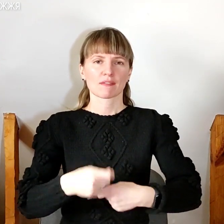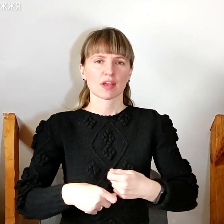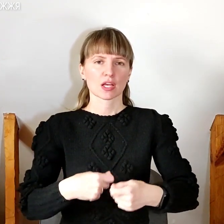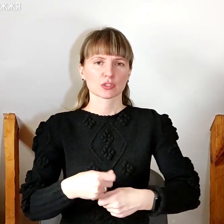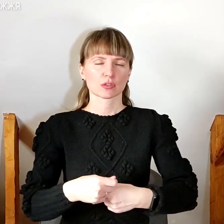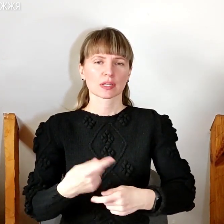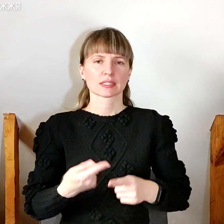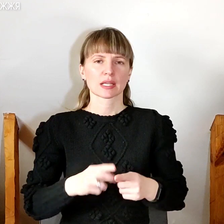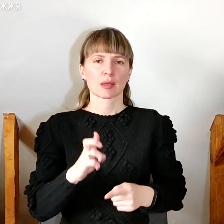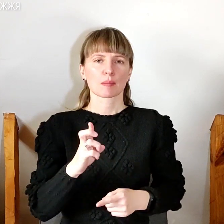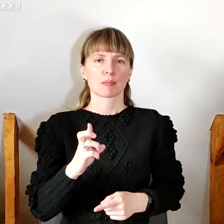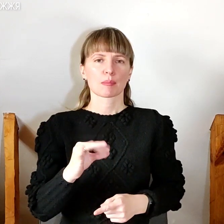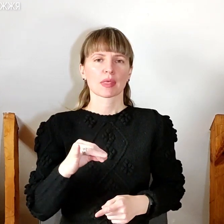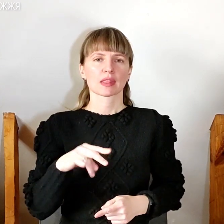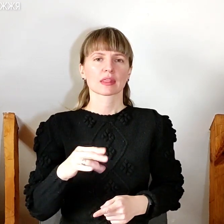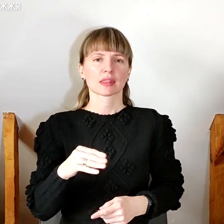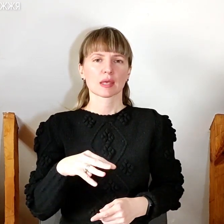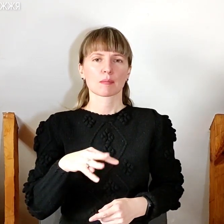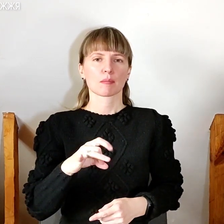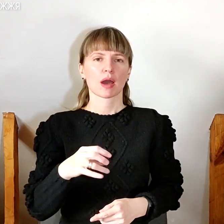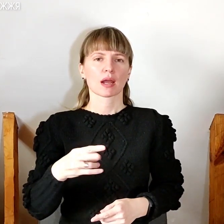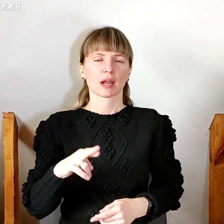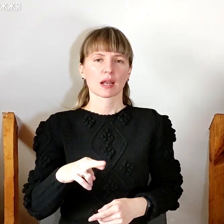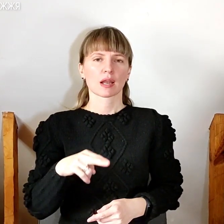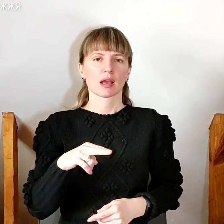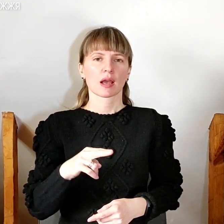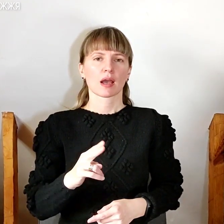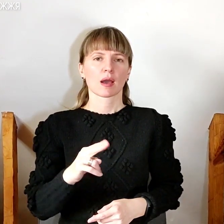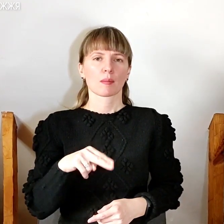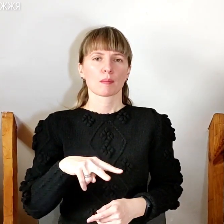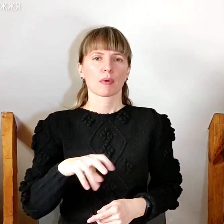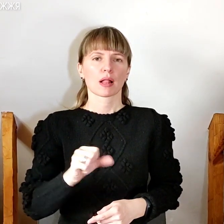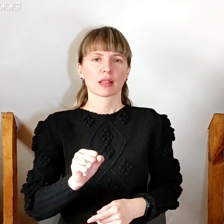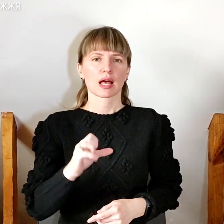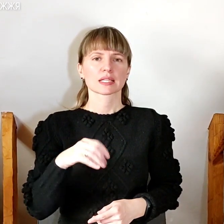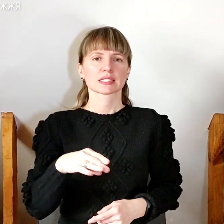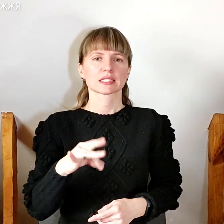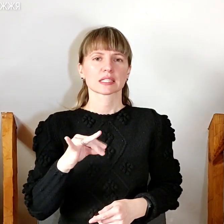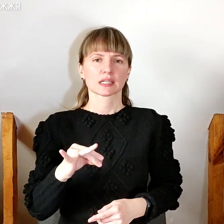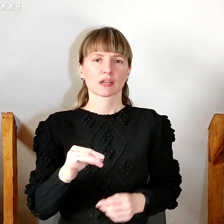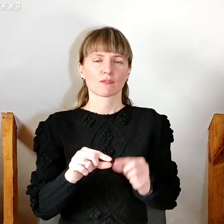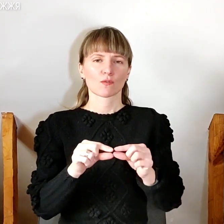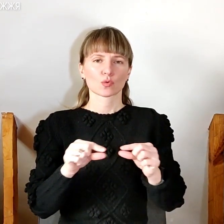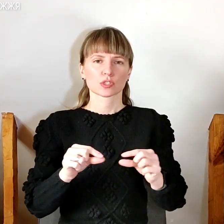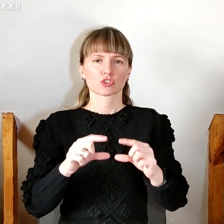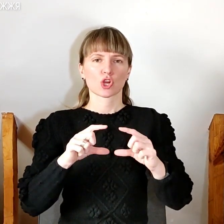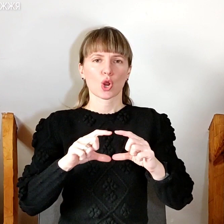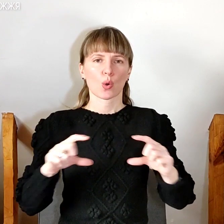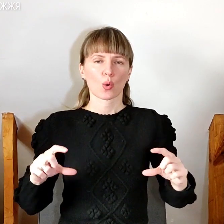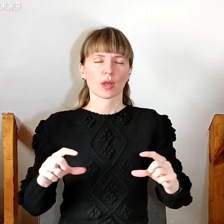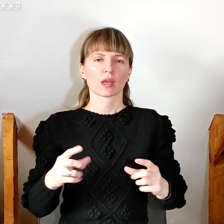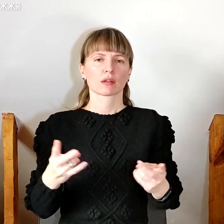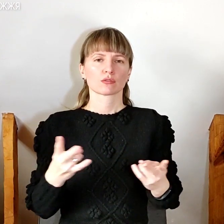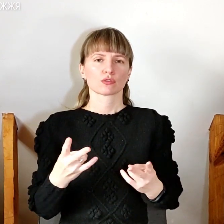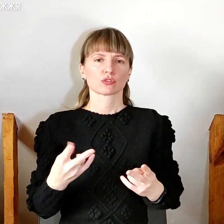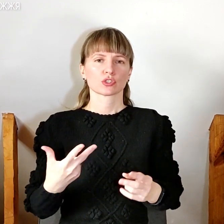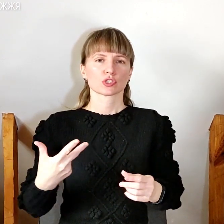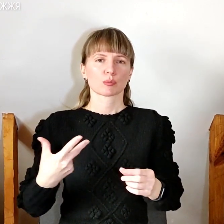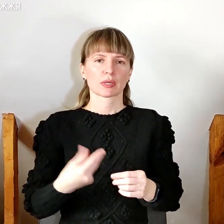бинти, марля, пластир вузький, широкий. Також потрібні шприці